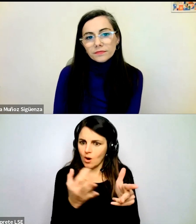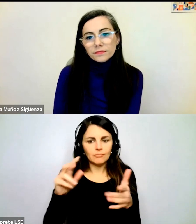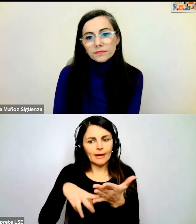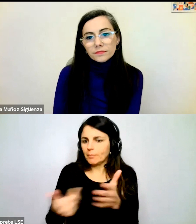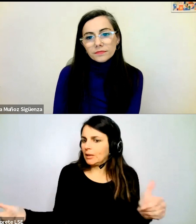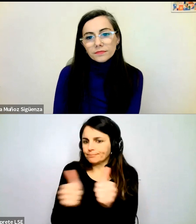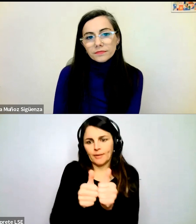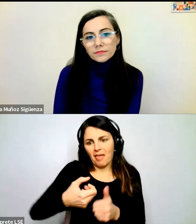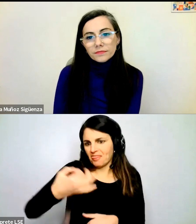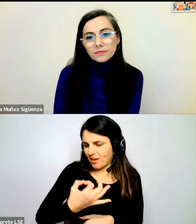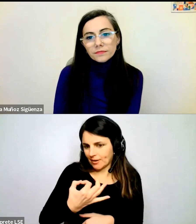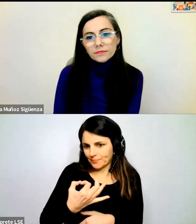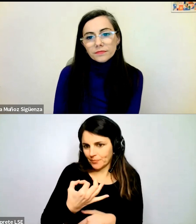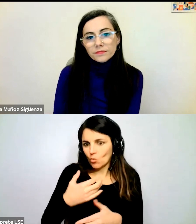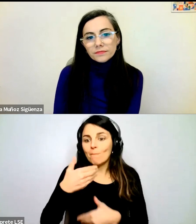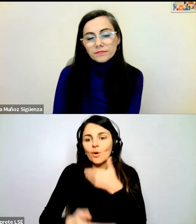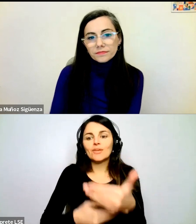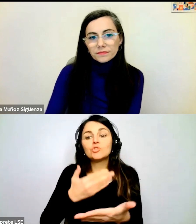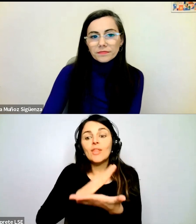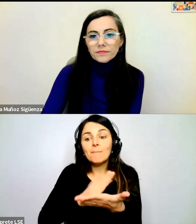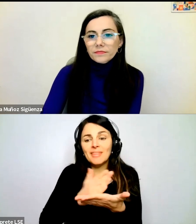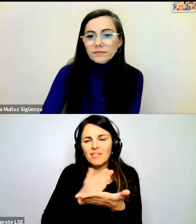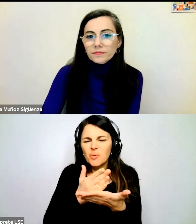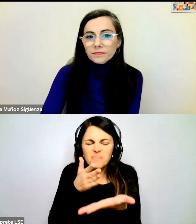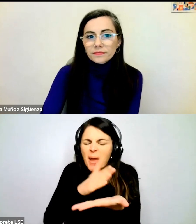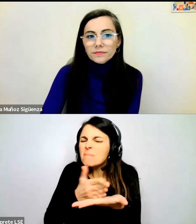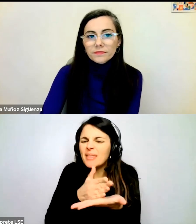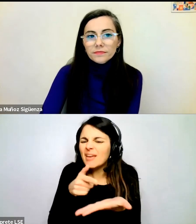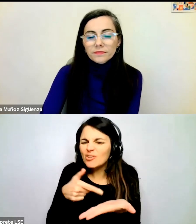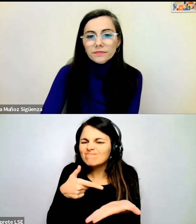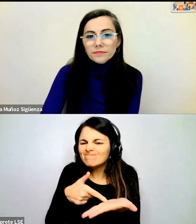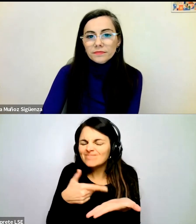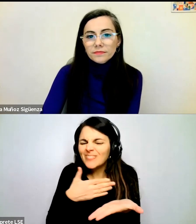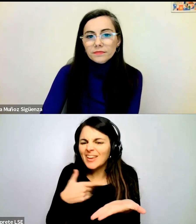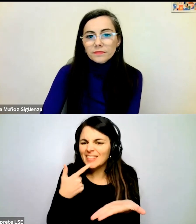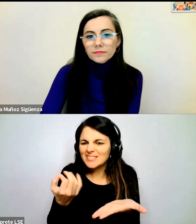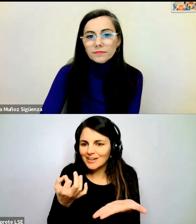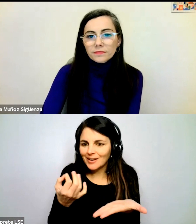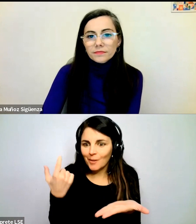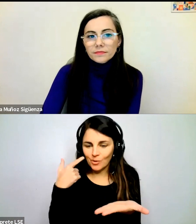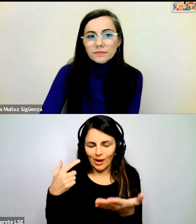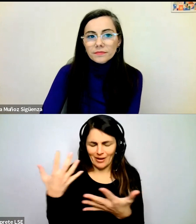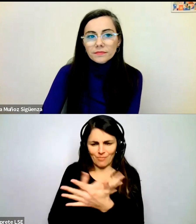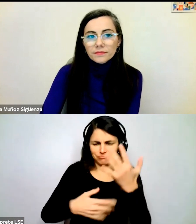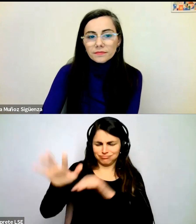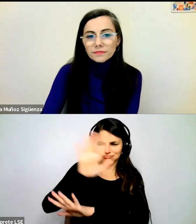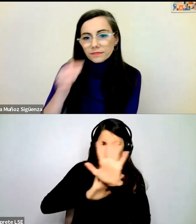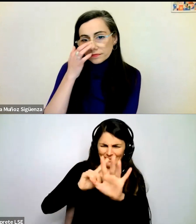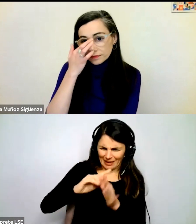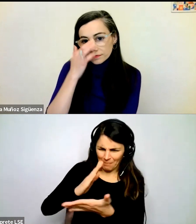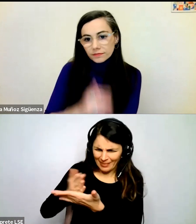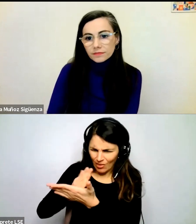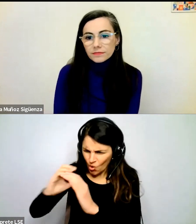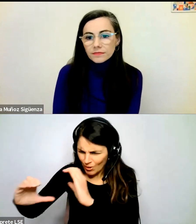mediación? Que la otra vez nos pasó que se confundió un poco con el tema del mediador comunicativo. Esto es una